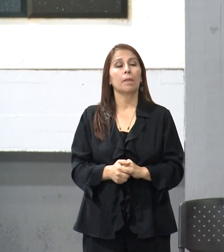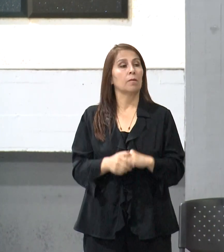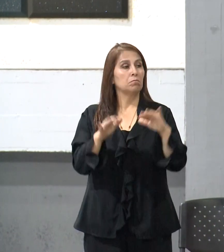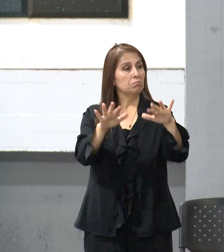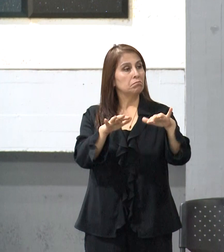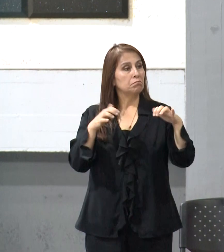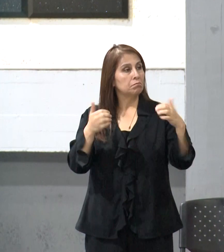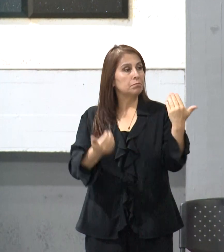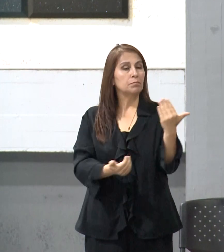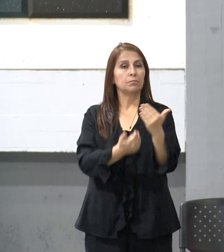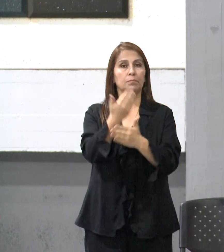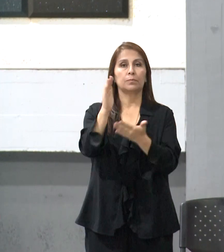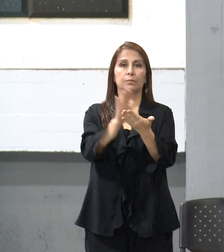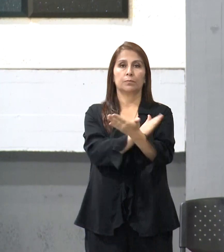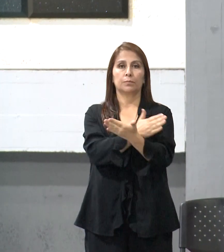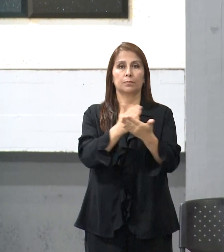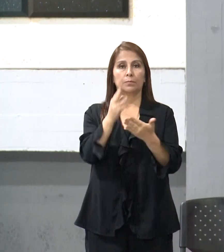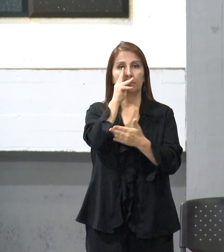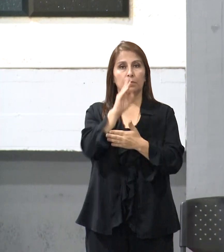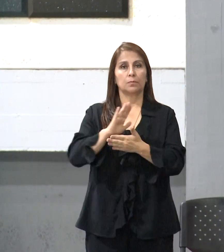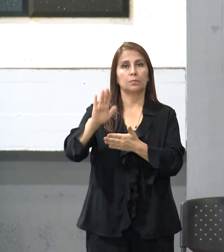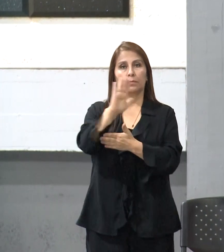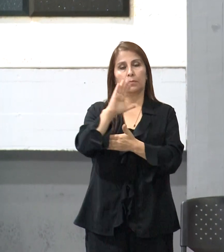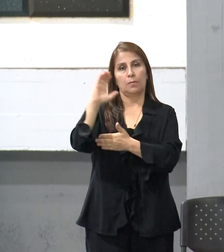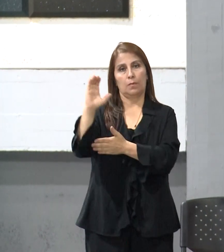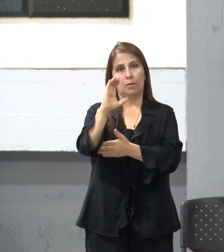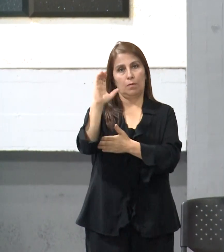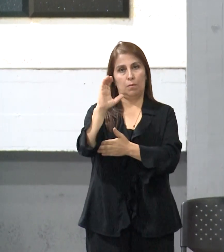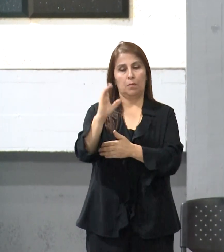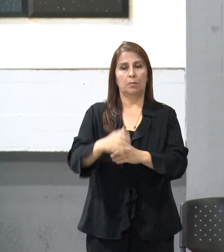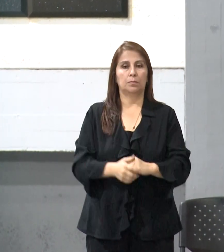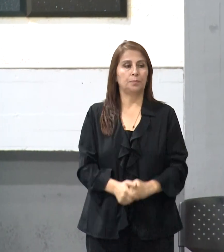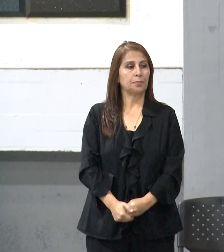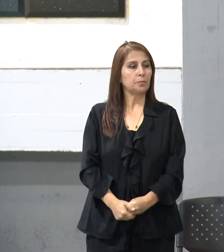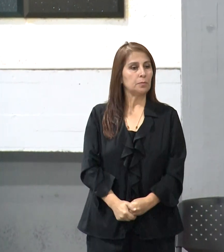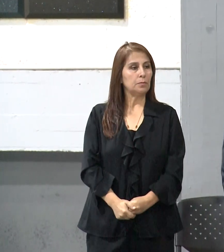con el himno nacional de la república de colombia